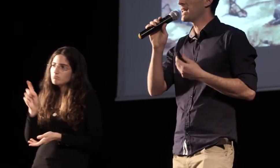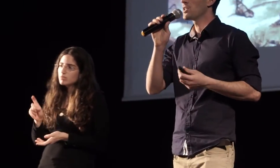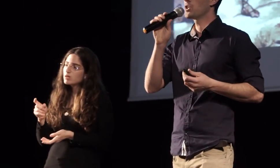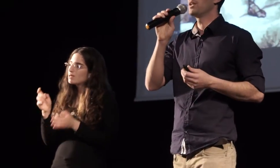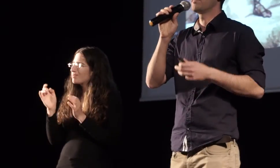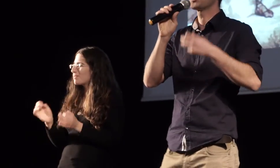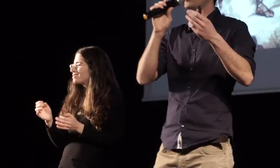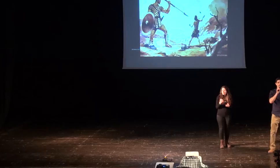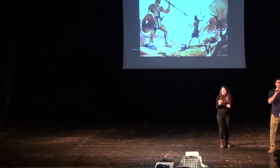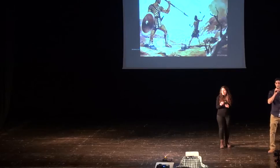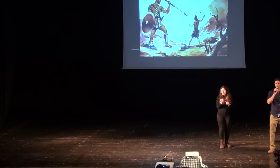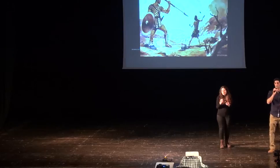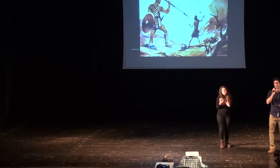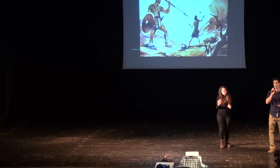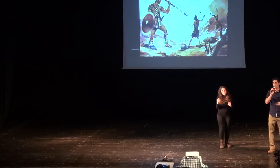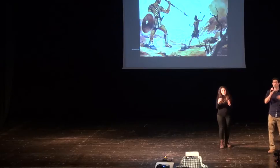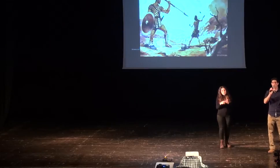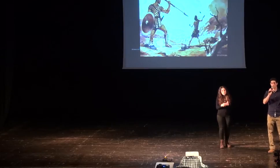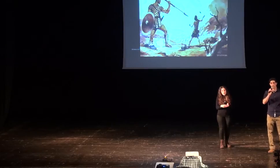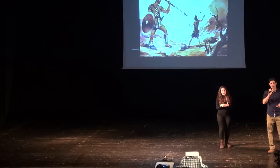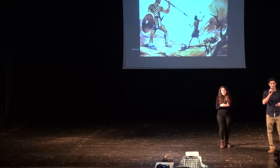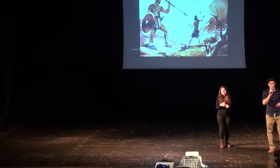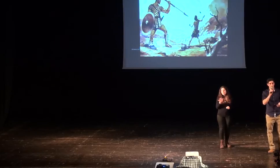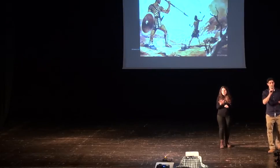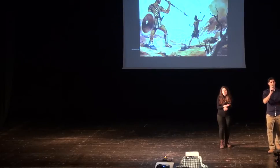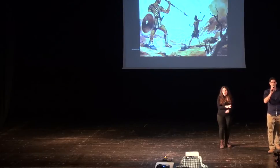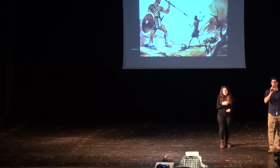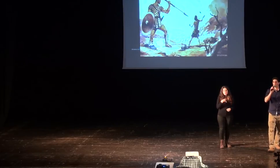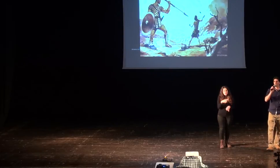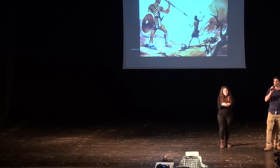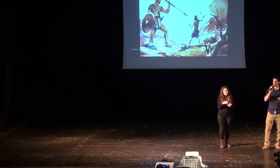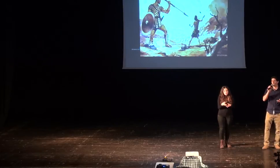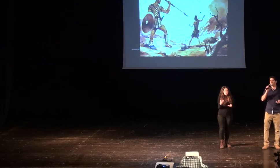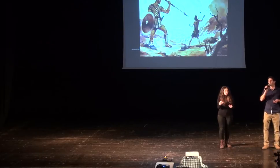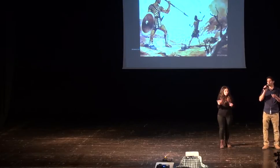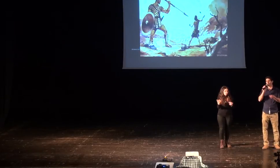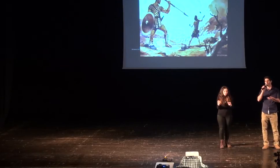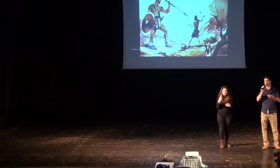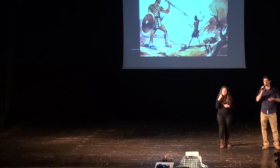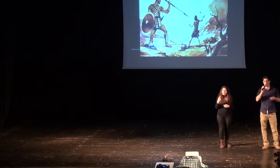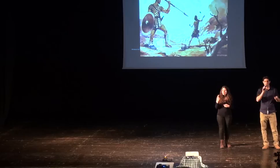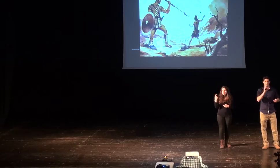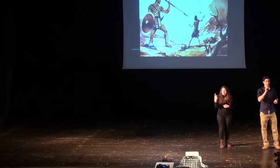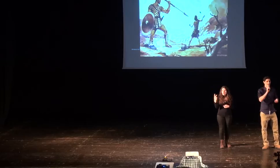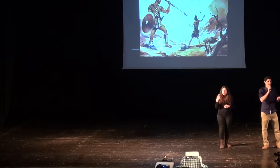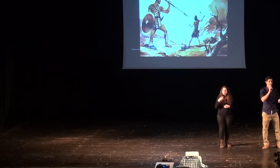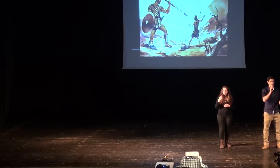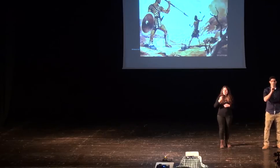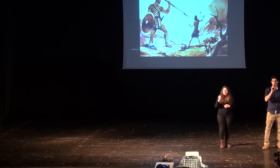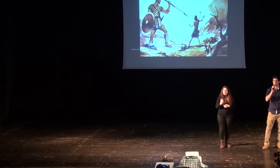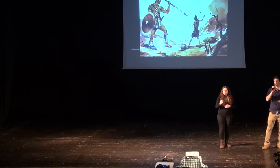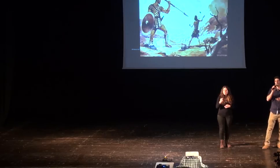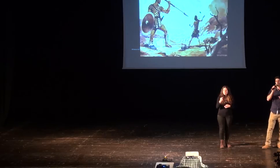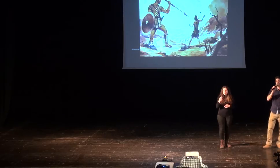ובאמת העניין הזה של מה שקורה למשקים, השואה של בעלי החיים, מי כמוכם יודע שכל שנה נהרגים 330 מיליון בעלי חיים רק